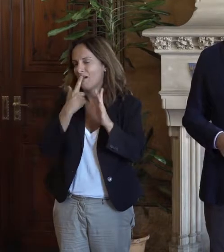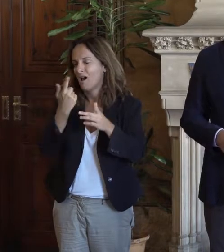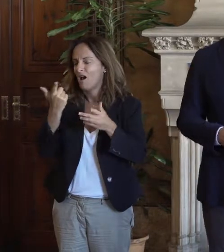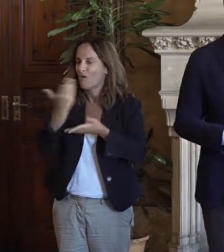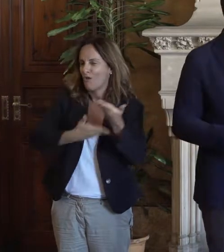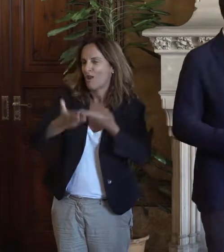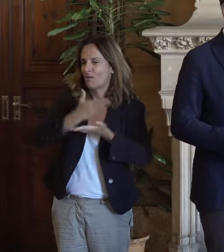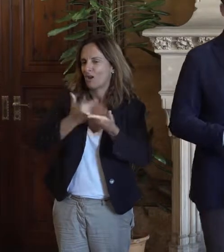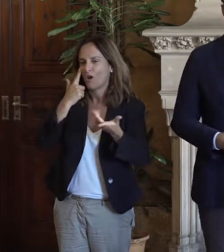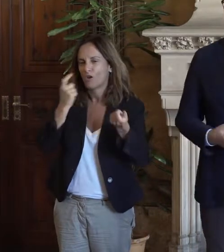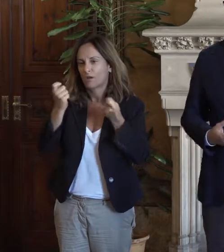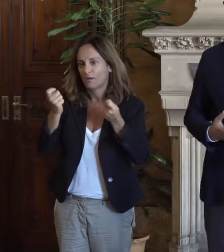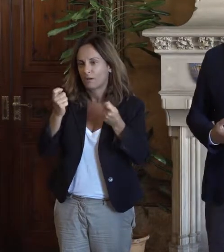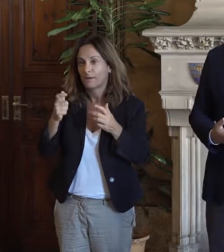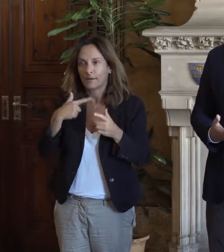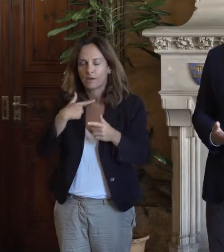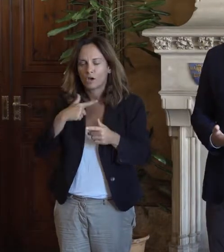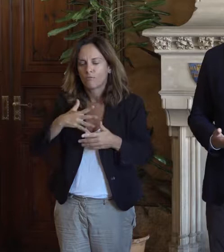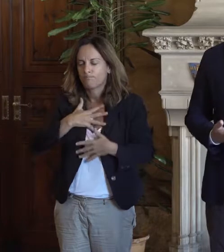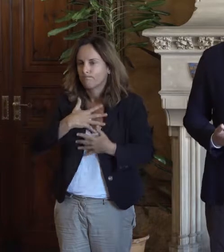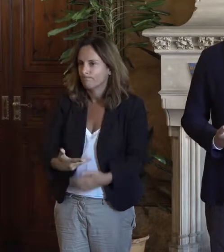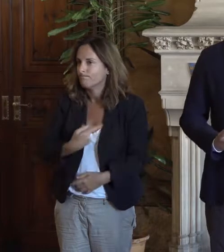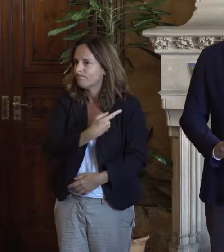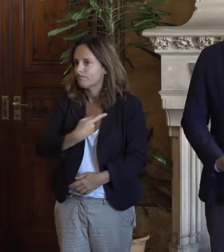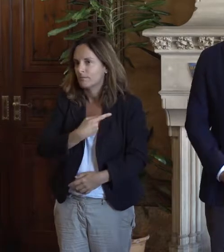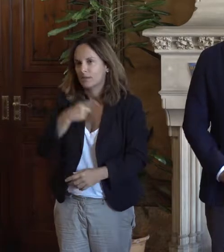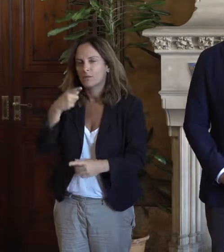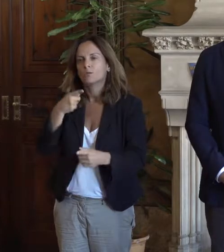voluntat per part del Consell i de l'Ajuntament de fer feina junts per